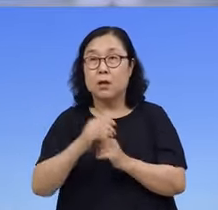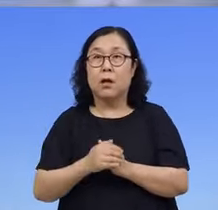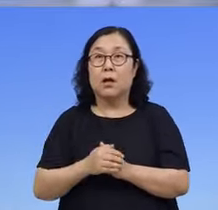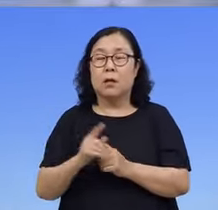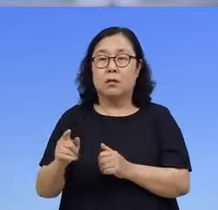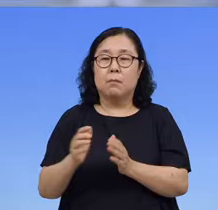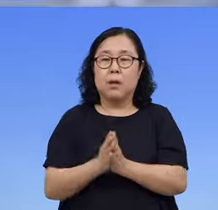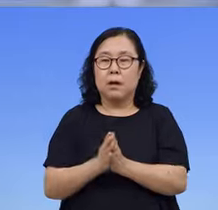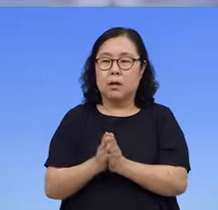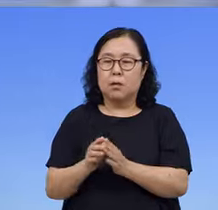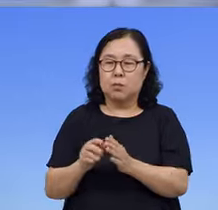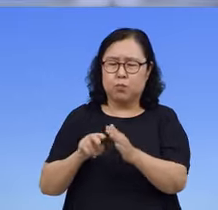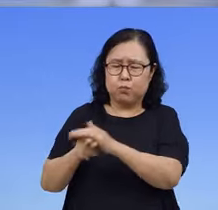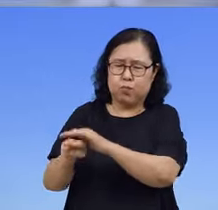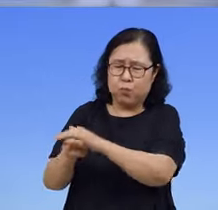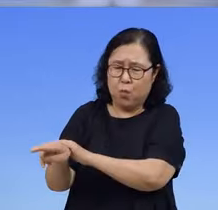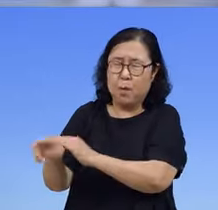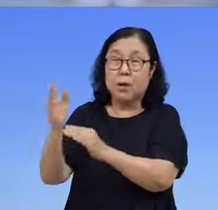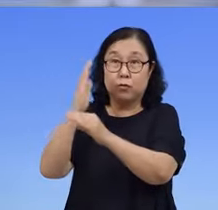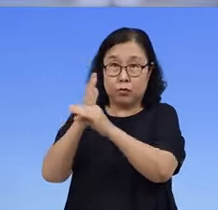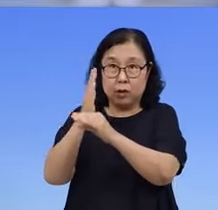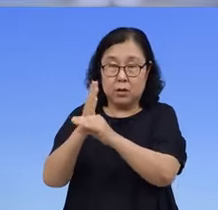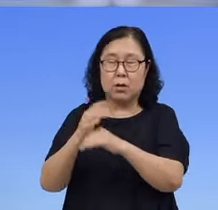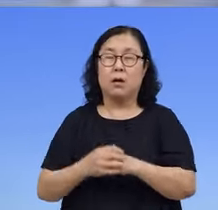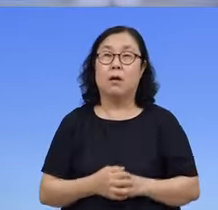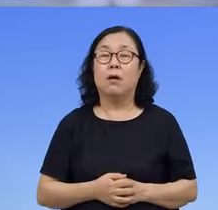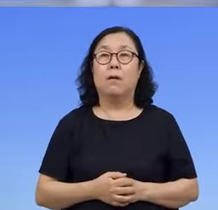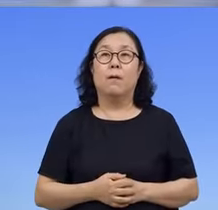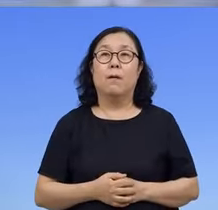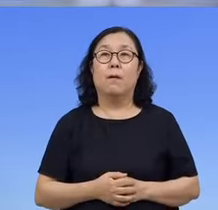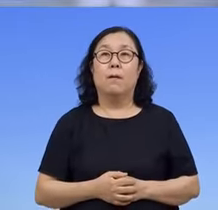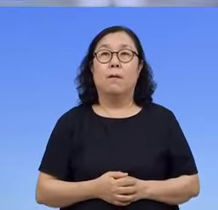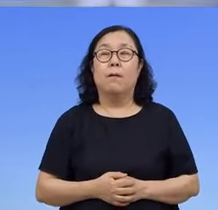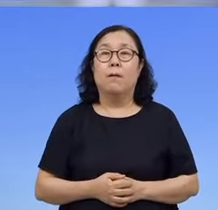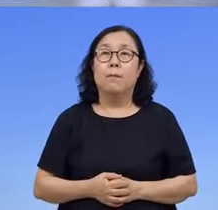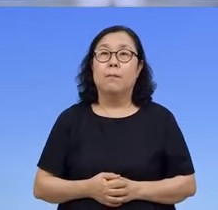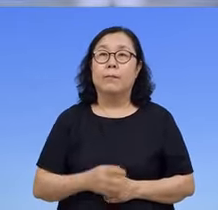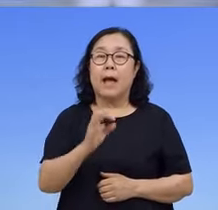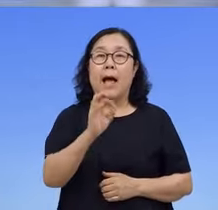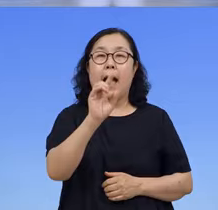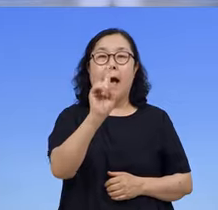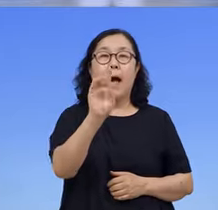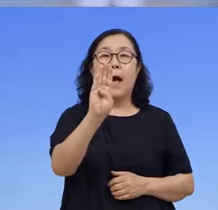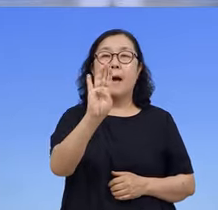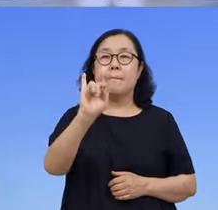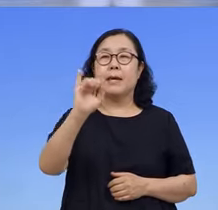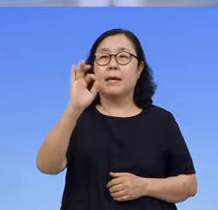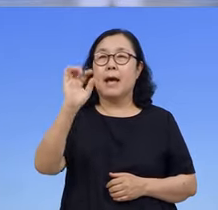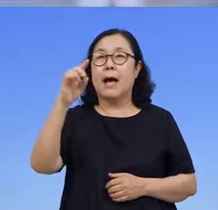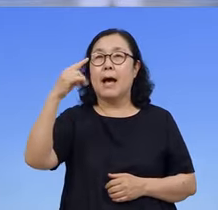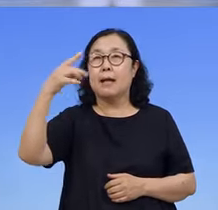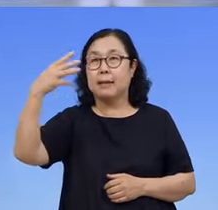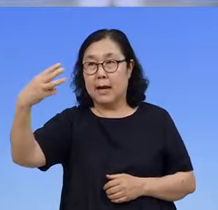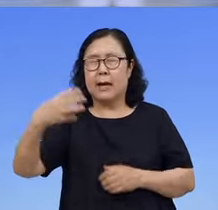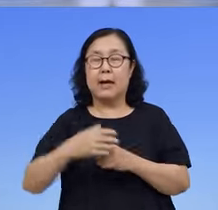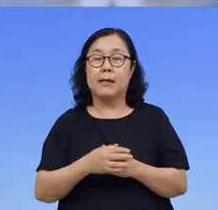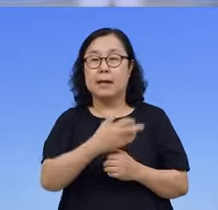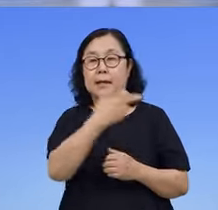하니까 지금 피곤하게 도망을 가는 상황입니다. 그 상황에서 이제 그 아비아달이라는